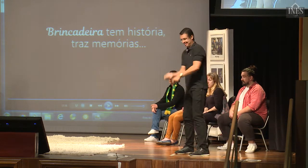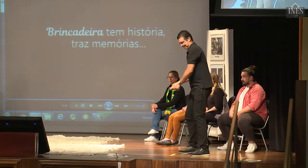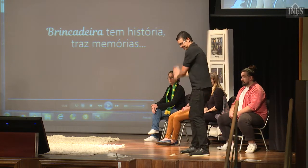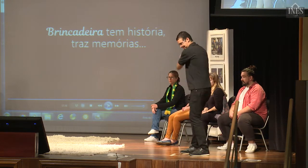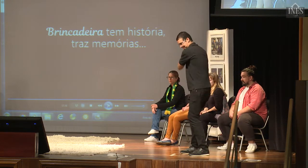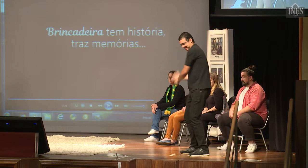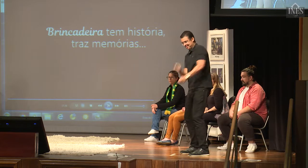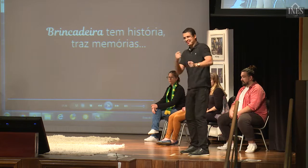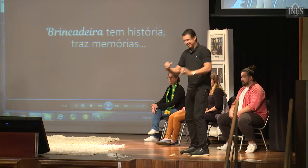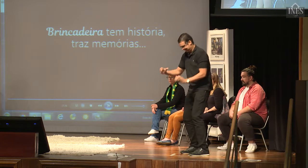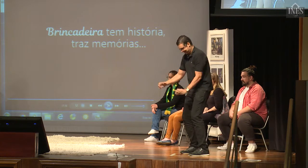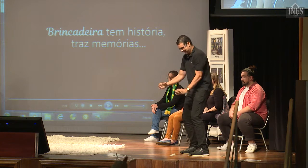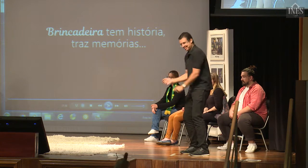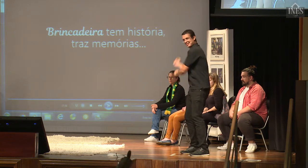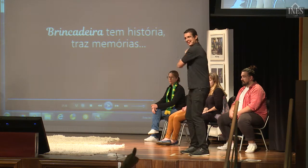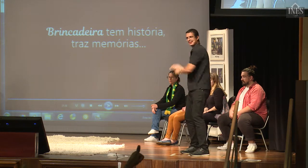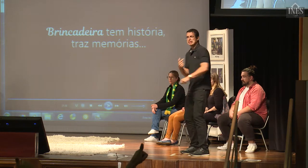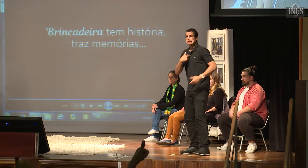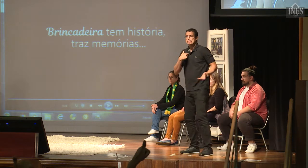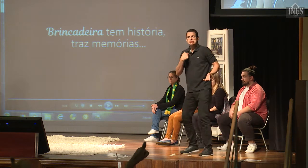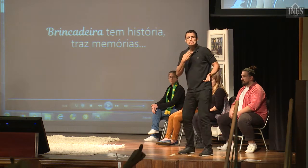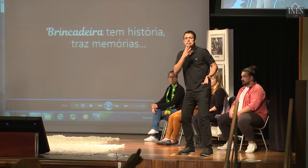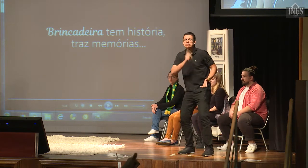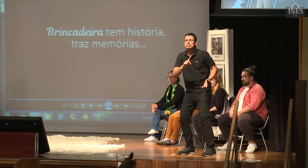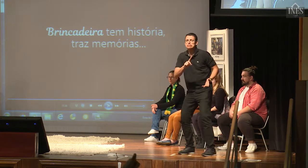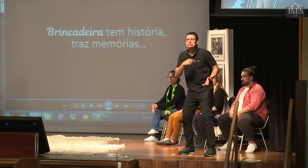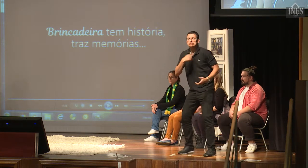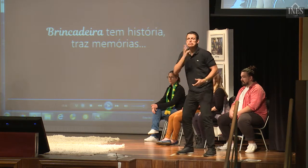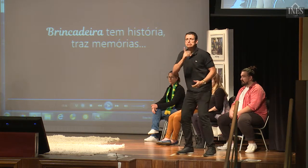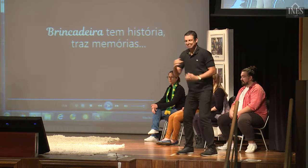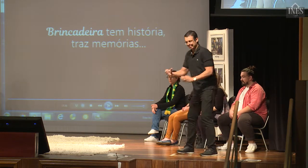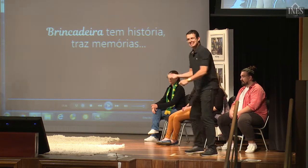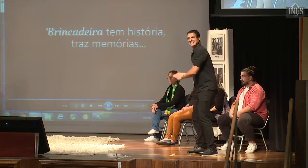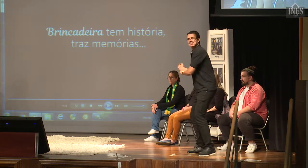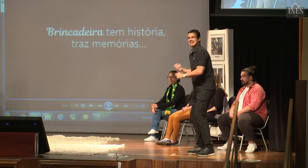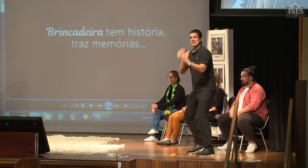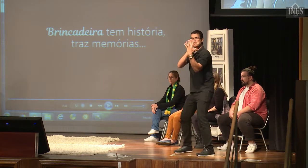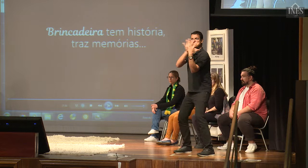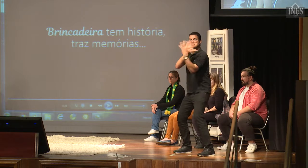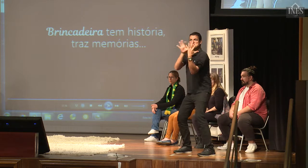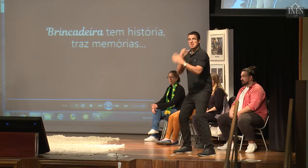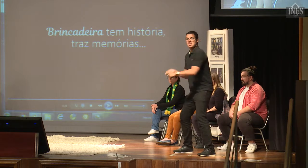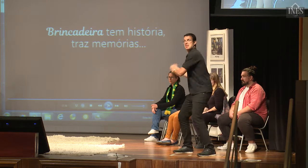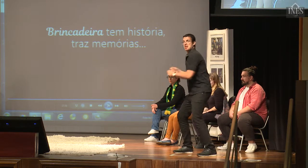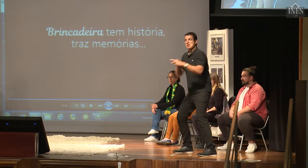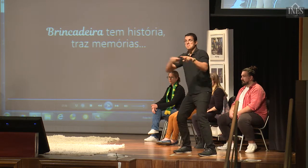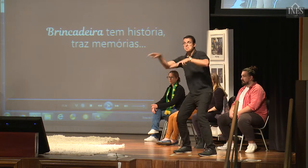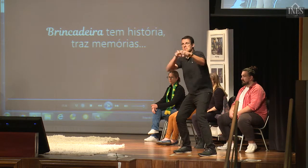Antigamente, taco, a brincadeira do taco, né, eu não conhecia essa brincadeira, né, do taco, né, as pessoas ficavam lá,